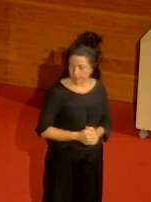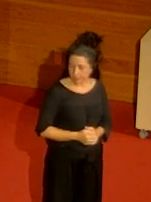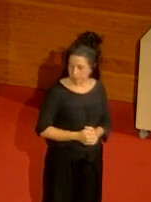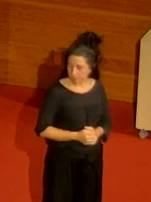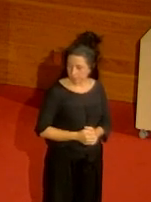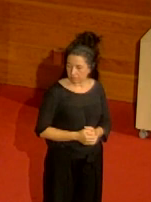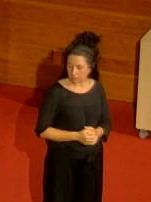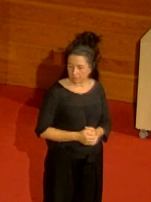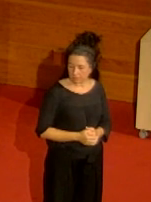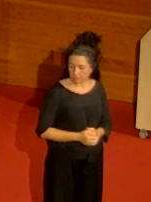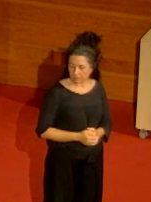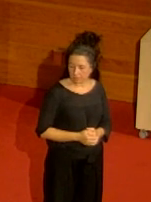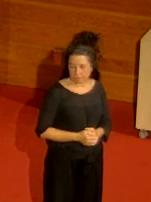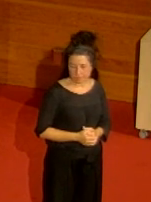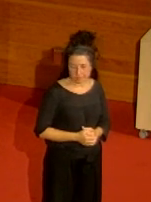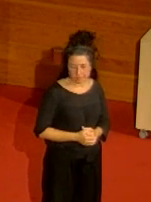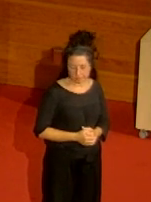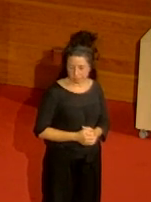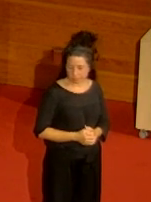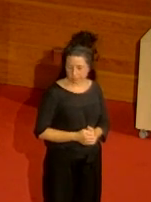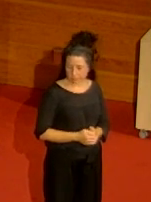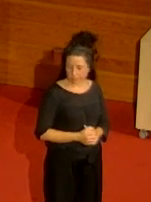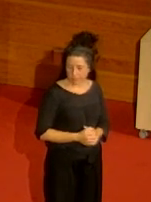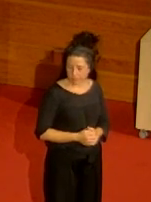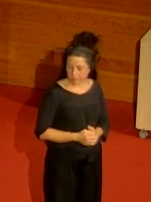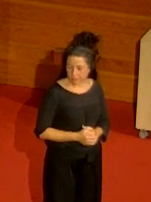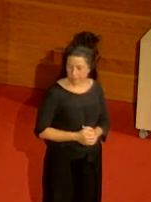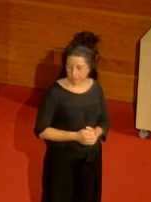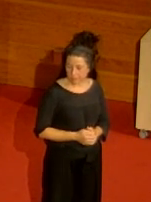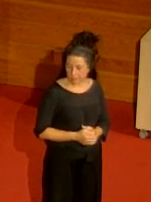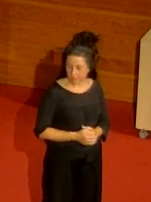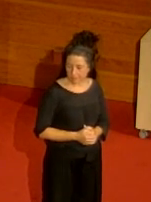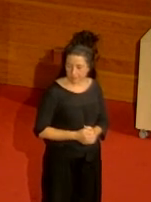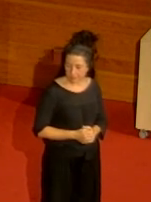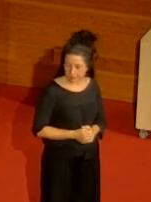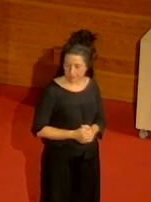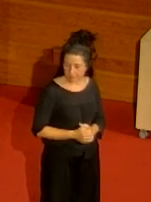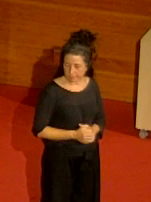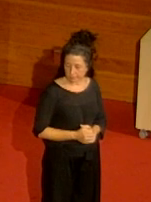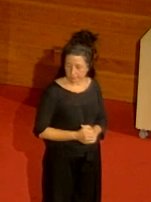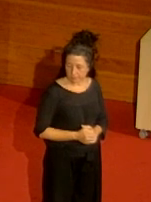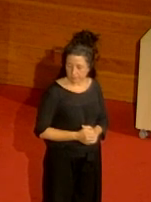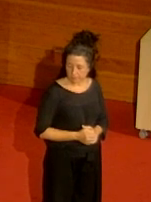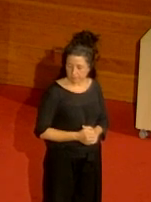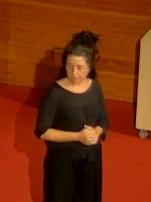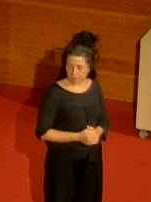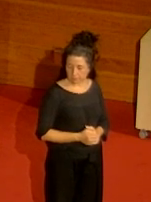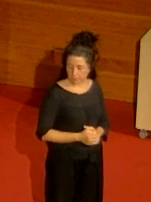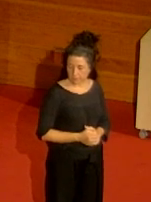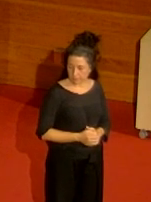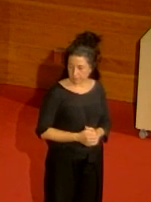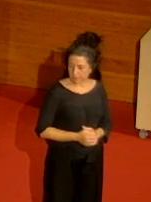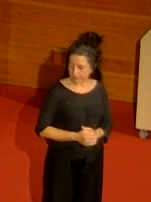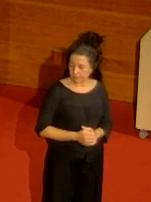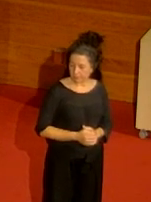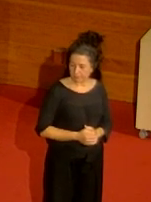una porción del planeta suficientemente grande para satisfacer los requerimientos de una nación y lo demás ya lo gestionaremos nosotros